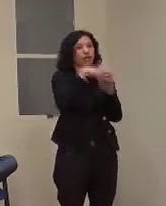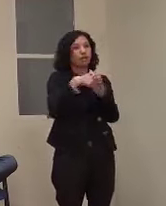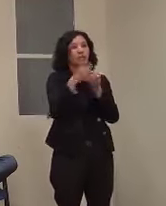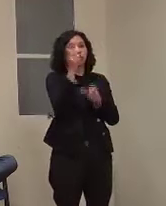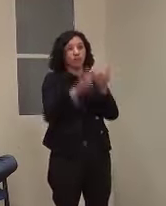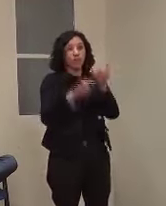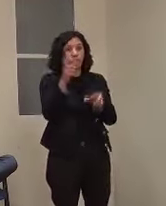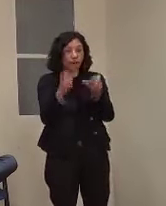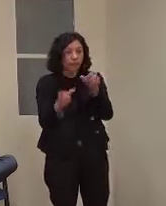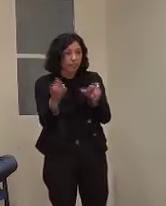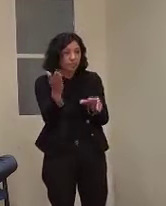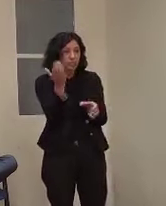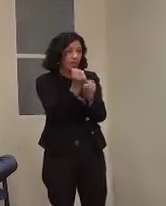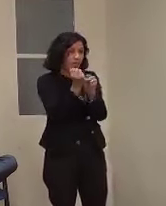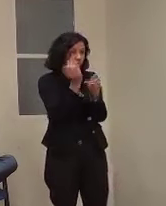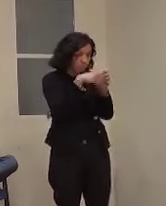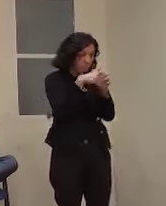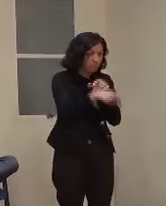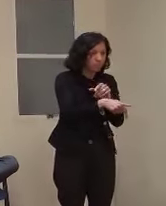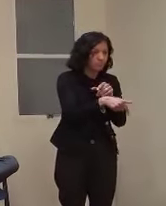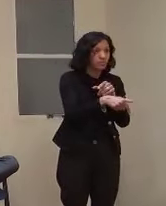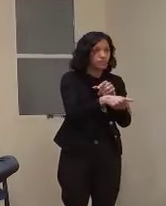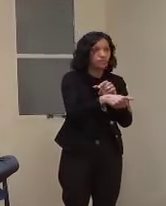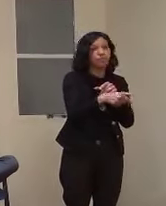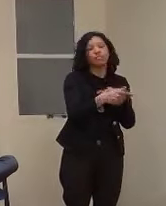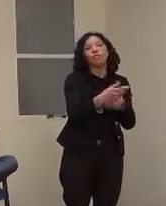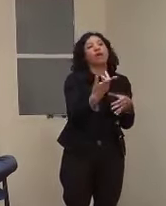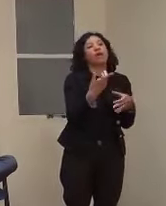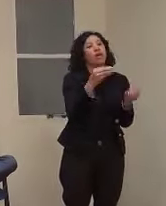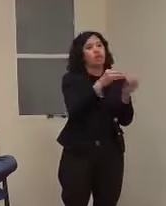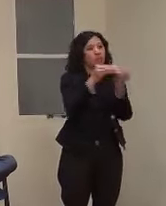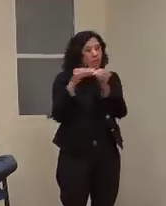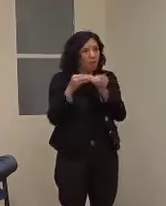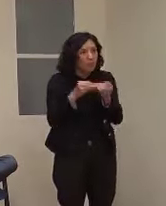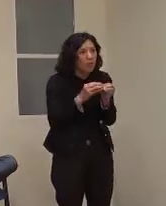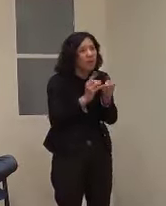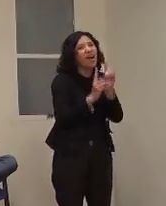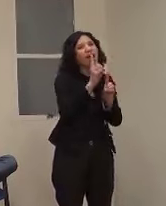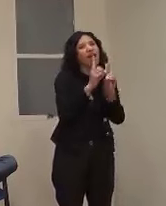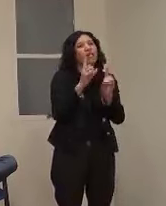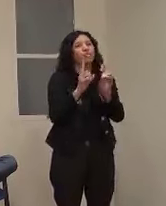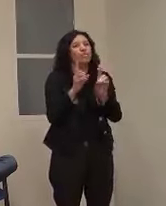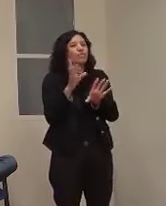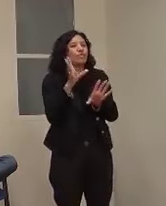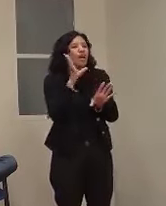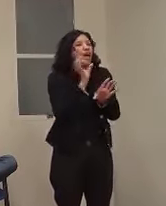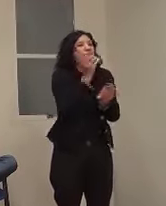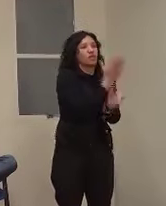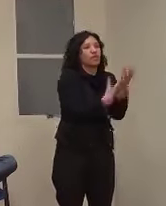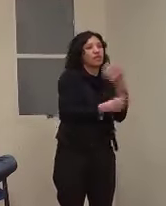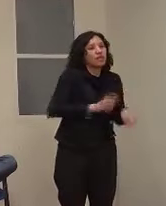personas que trabajamos allí obviamente hay compañeros que tienen alguna discapacidad